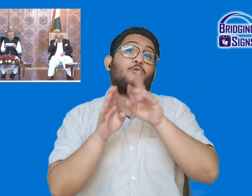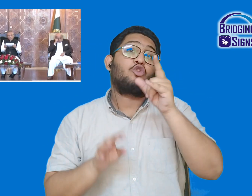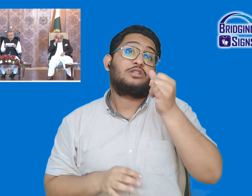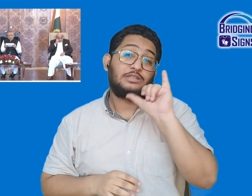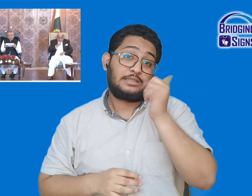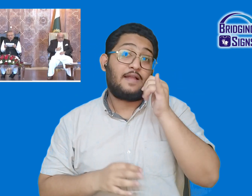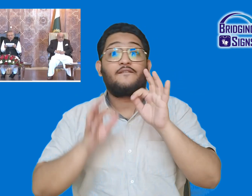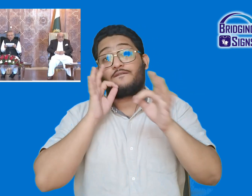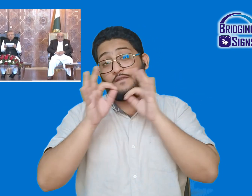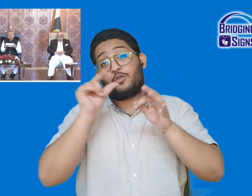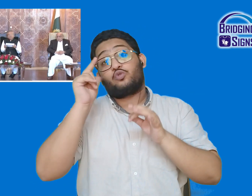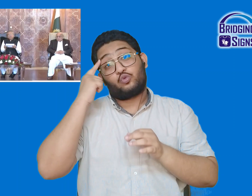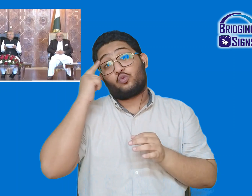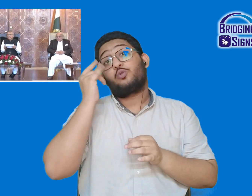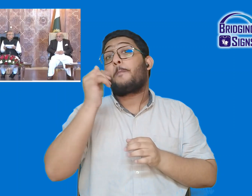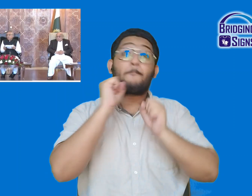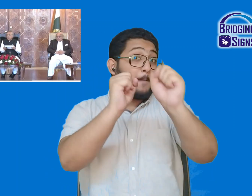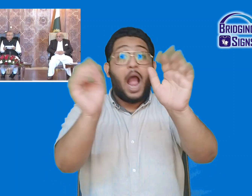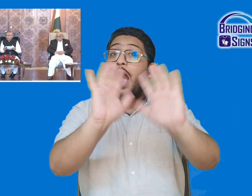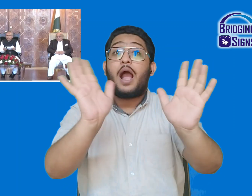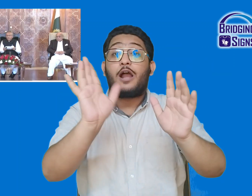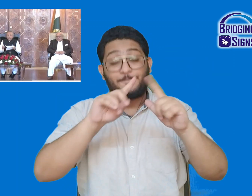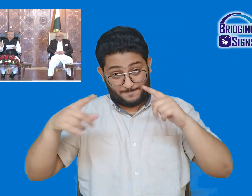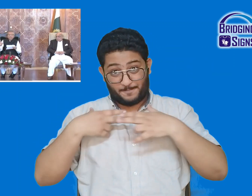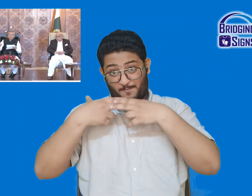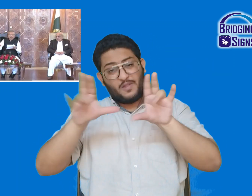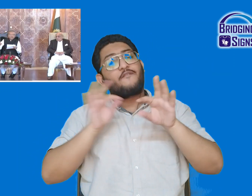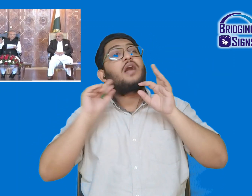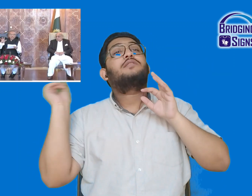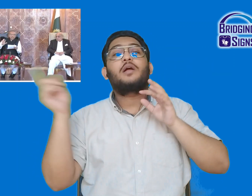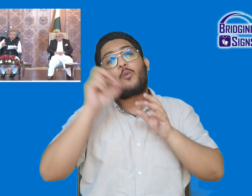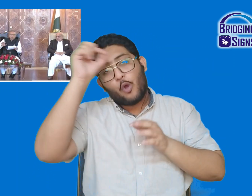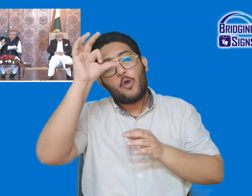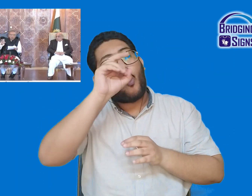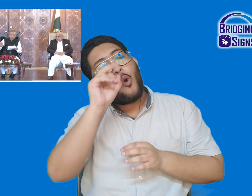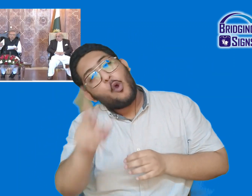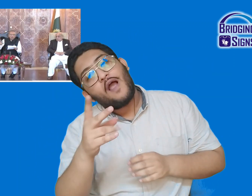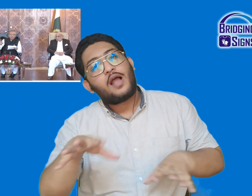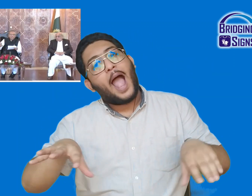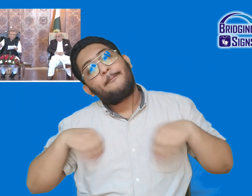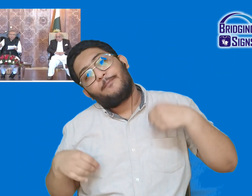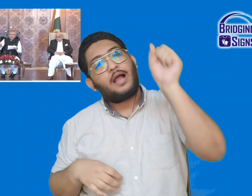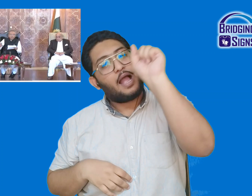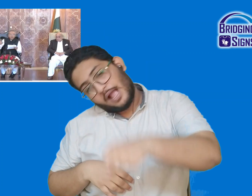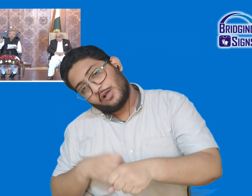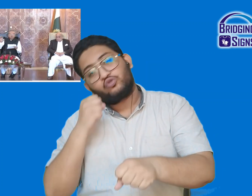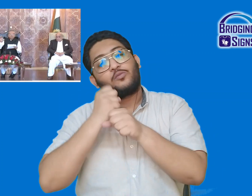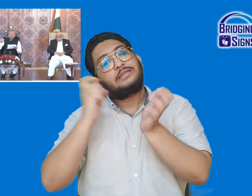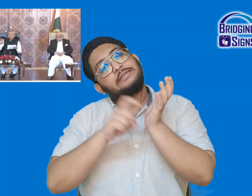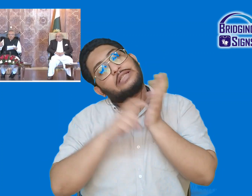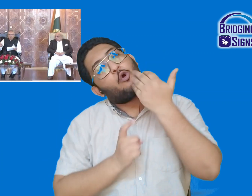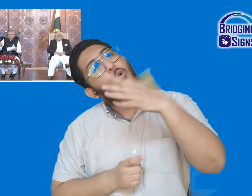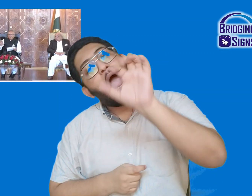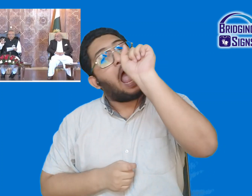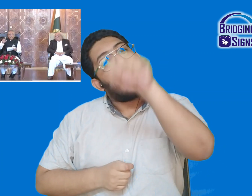بارگاہوں کے بارے میں فیصلے پر نظر ثانی کرے گی. یہ اختیار سارے ائمہ اور علماء اور مشائخ نے حکومت